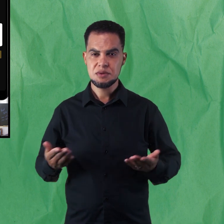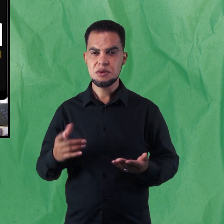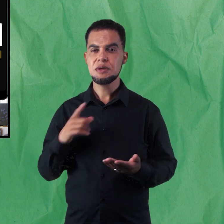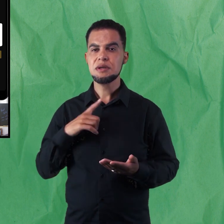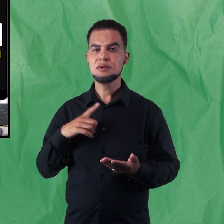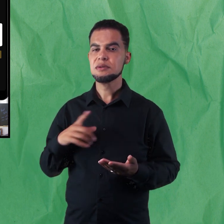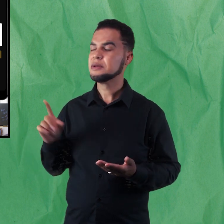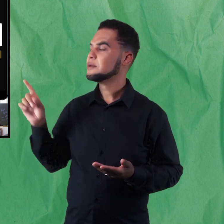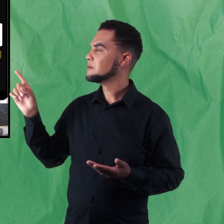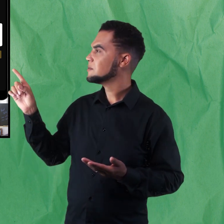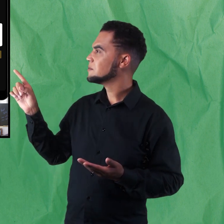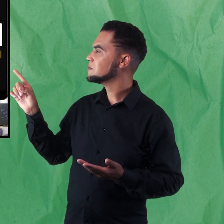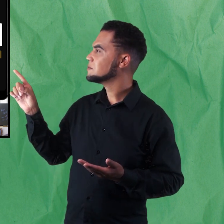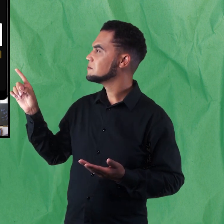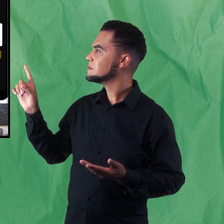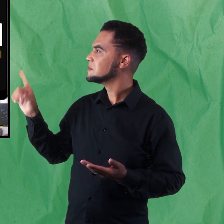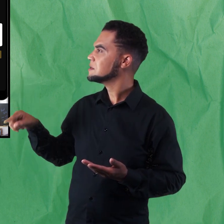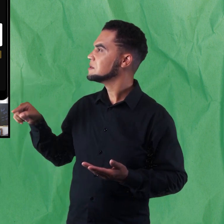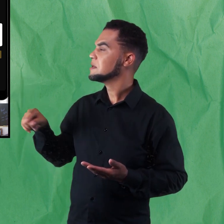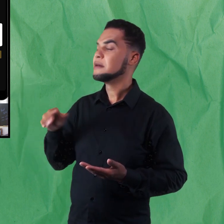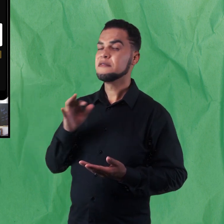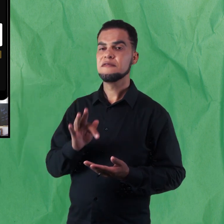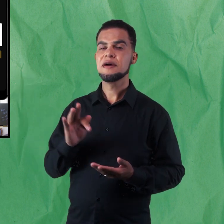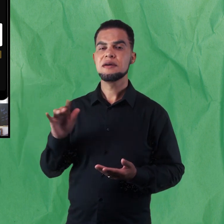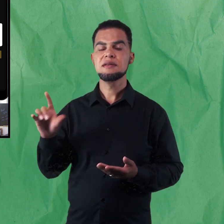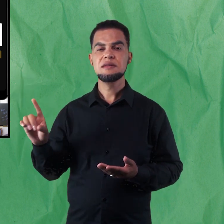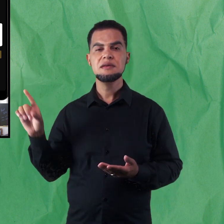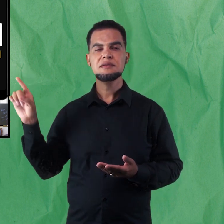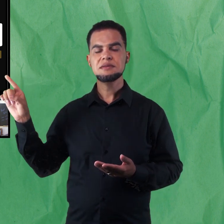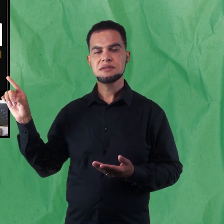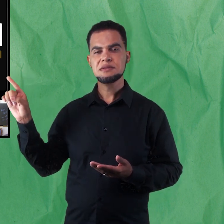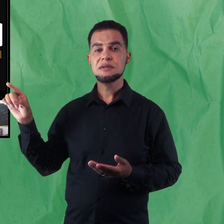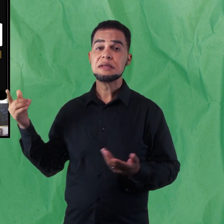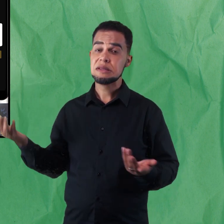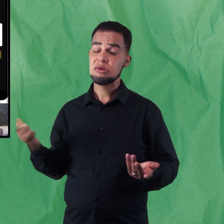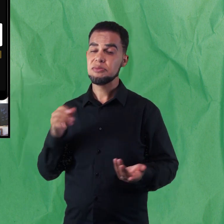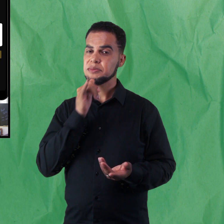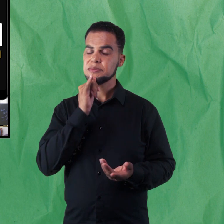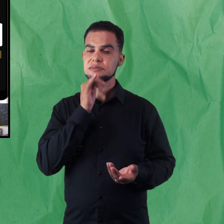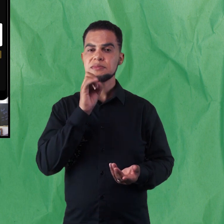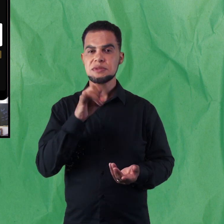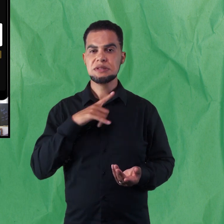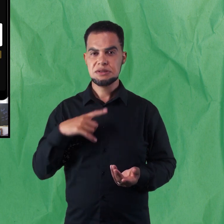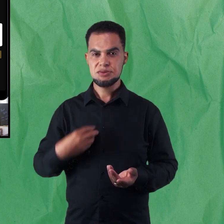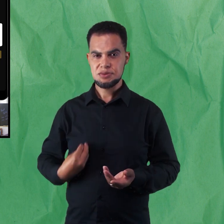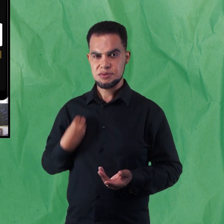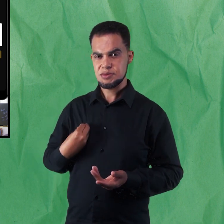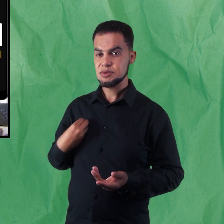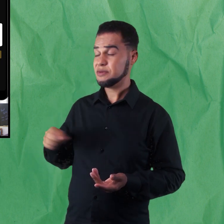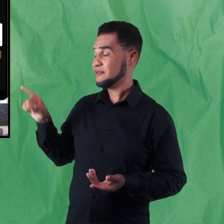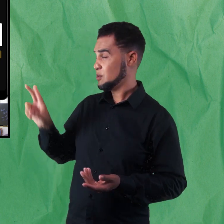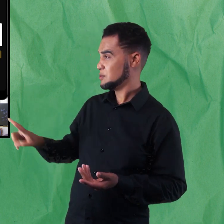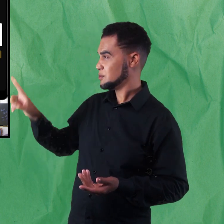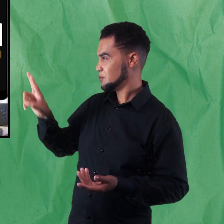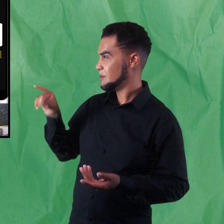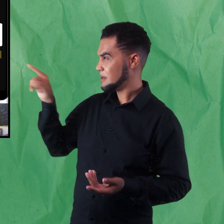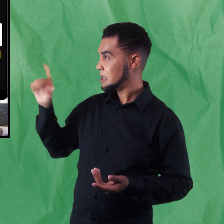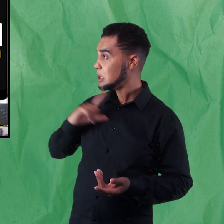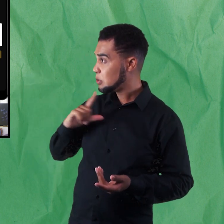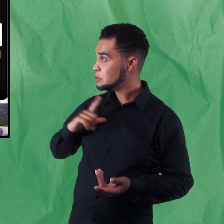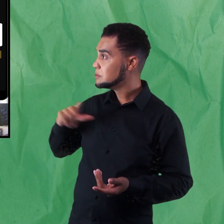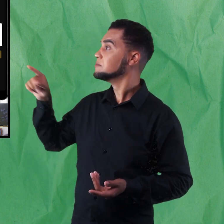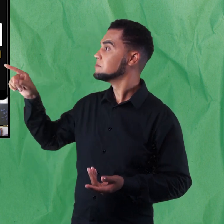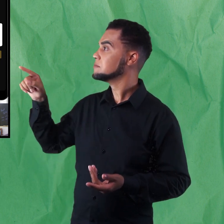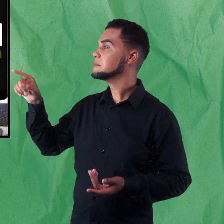eu tenho um estado aqui que é o meu Firebase Auth Types User. Então se eu tiver um usuário,